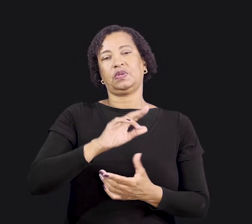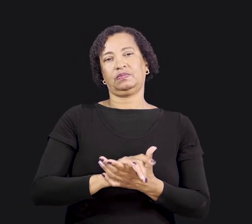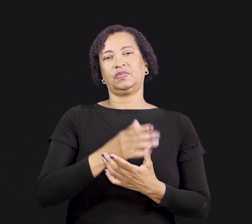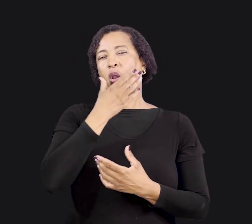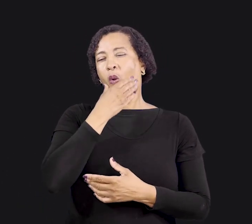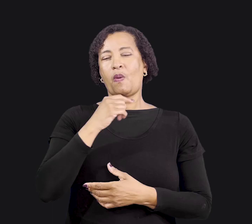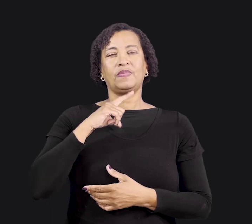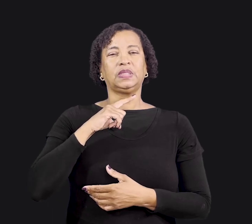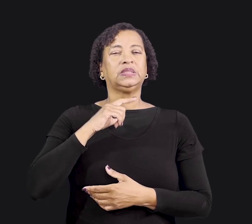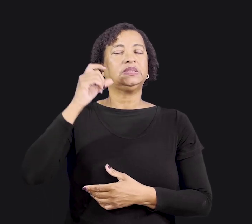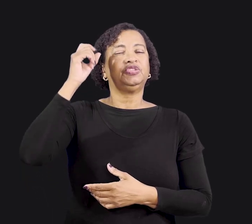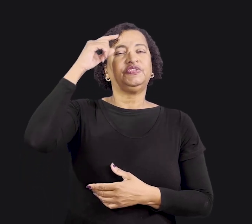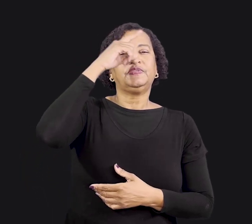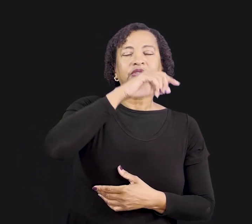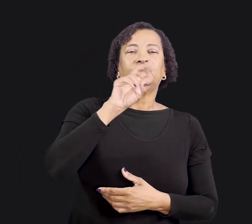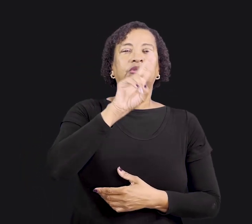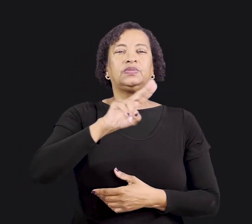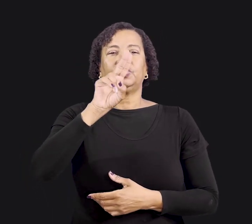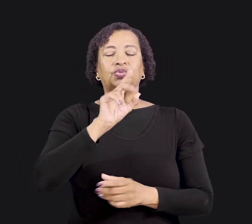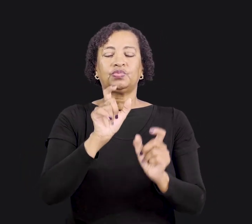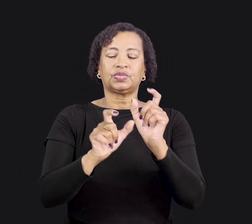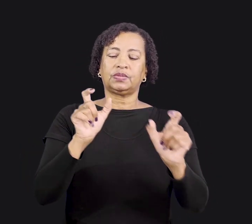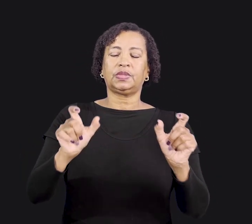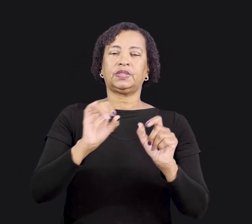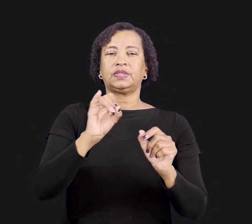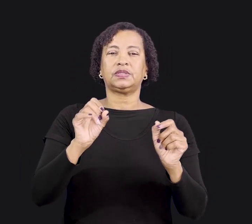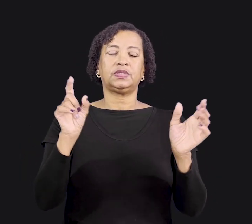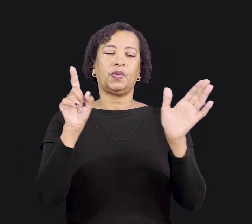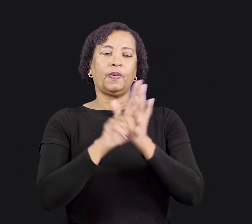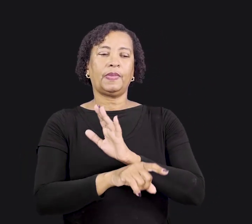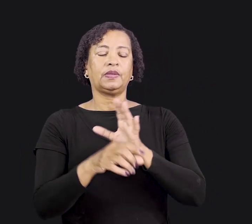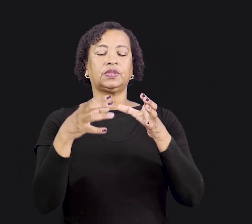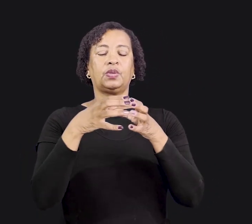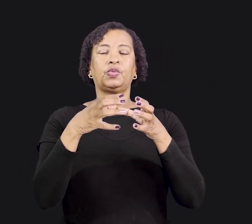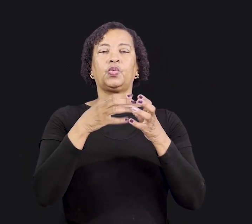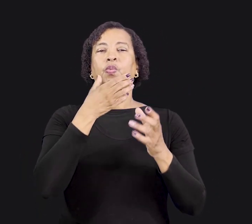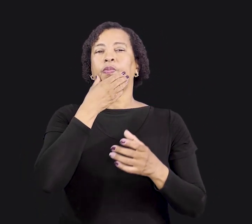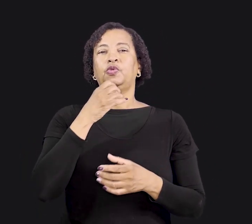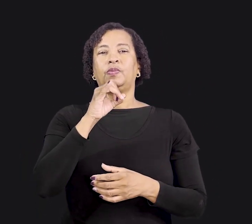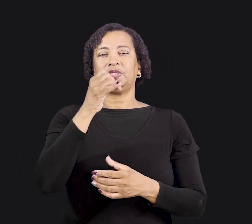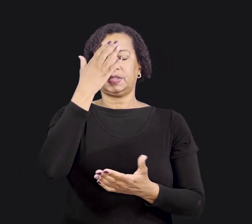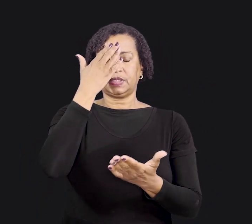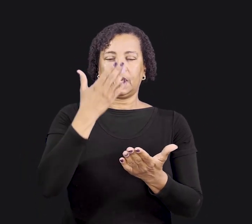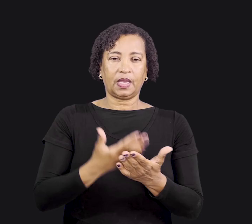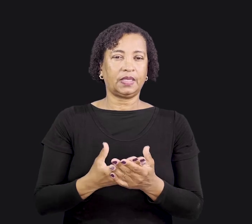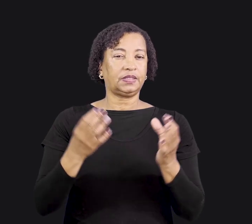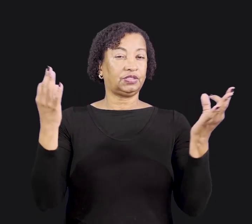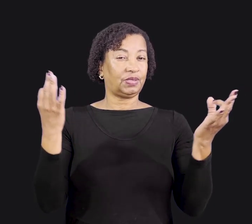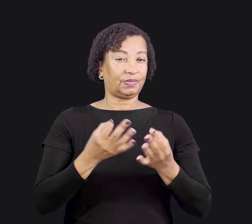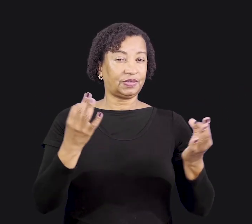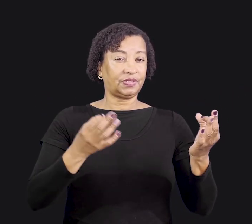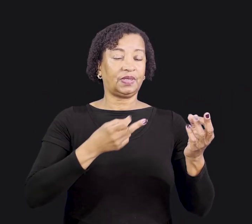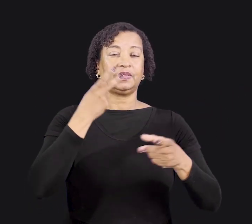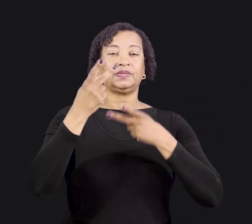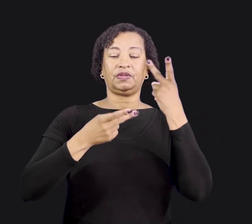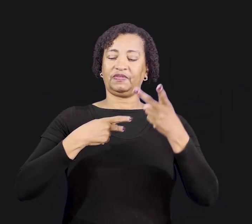têm dificuldade de usar essas palavras. Se eu perguntar para um grupo de homens se eles acreditam em perfeição, eles vão me dizer